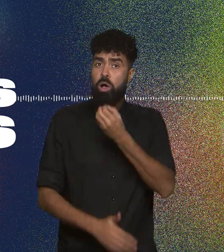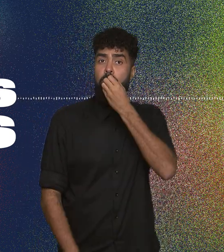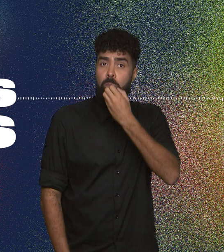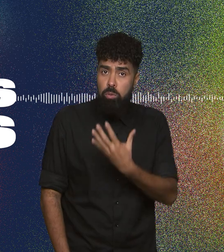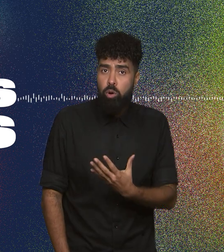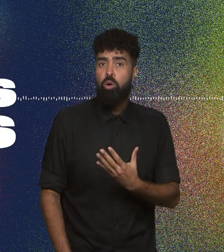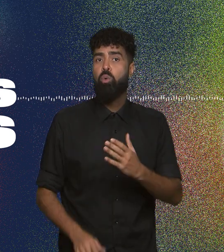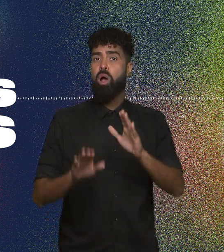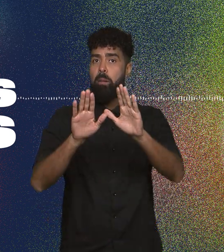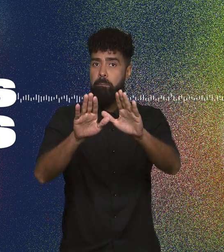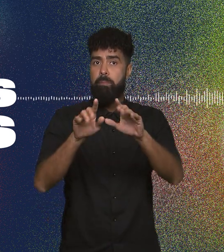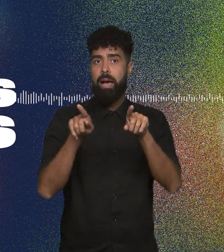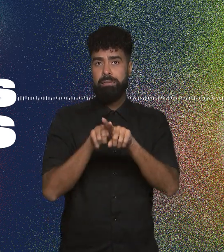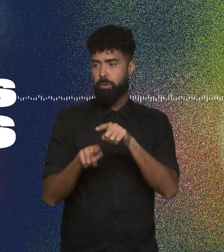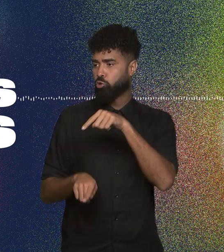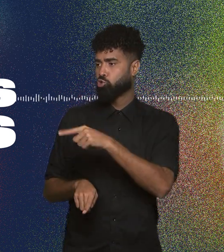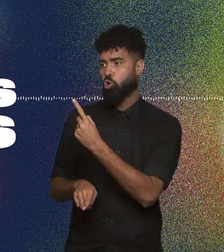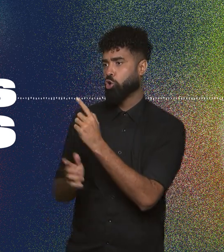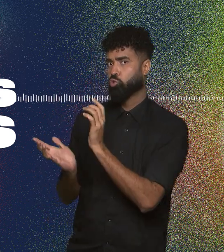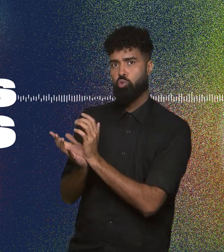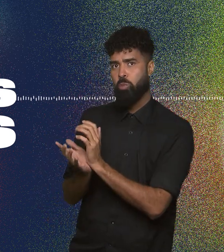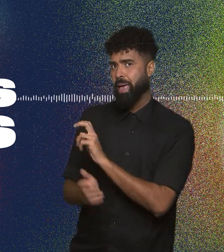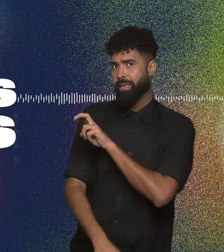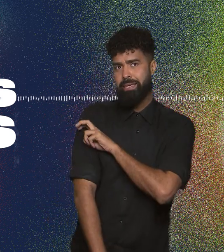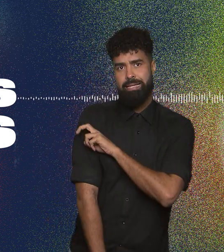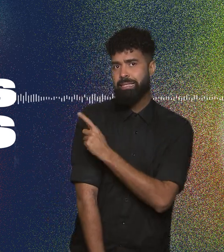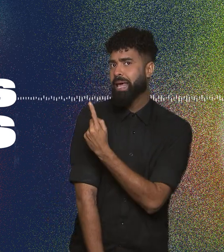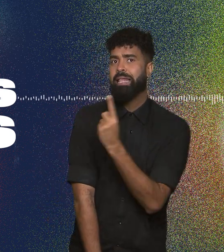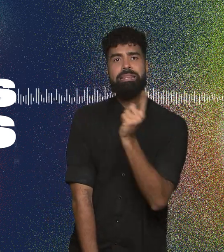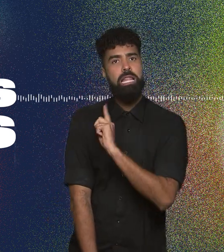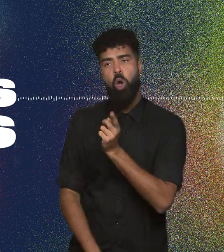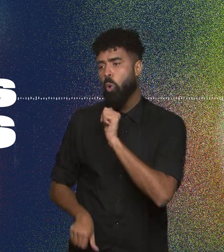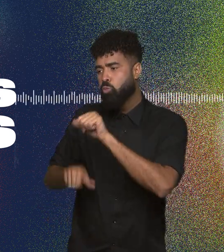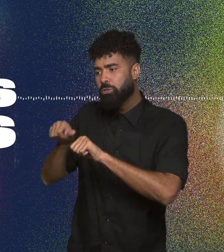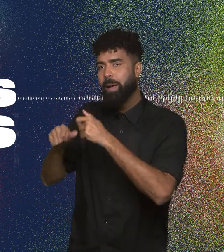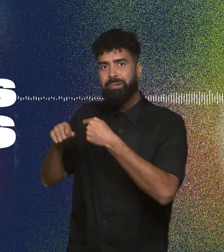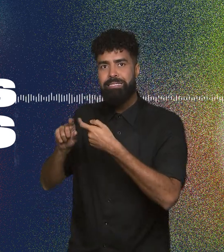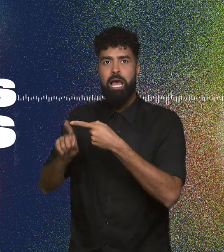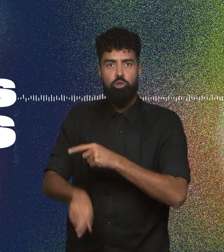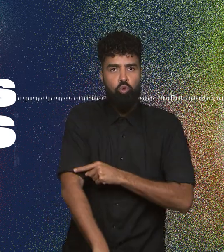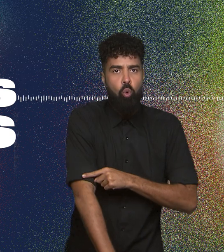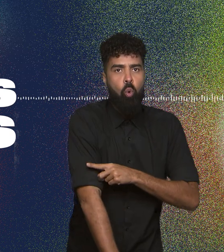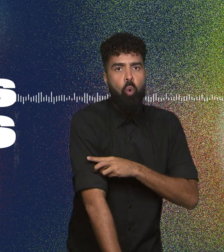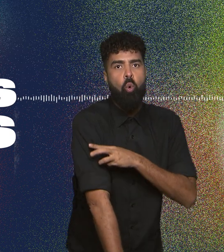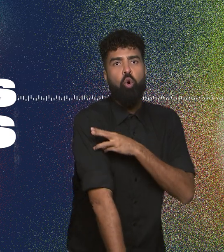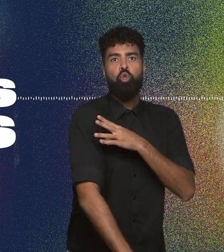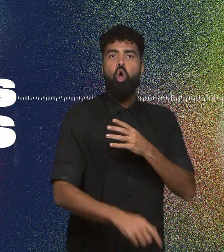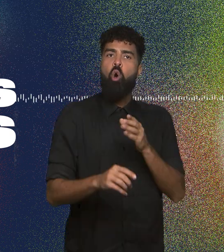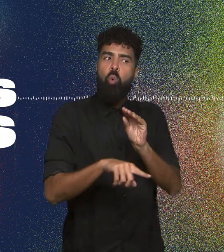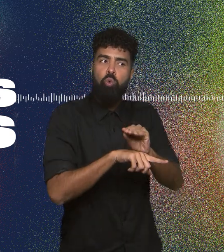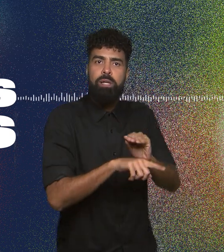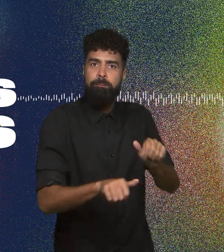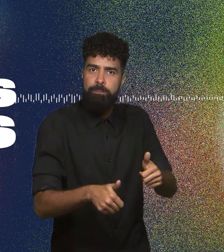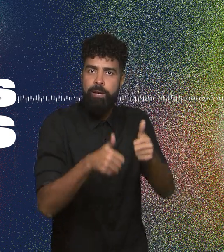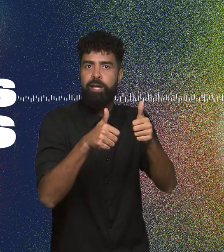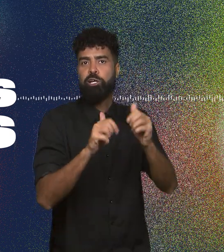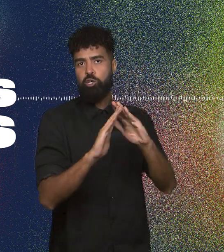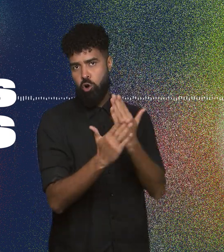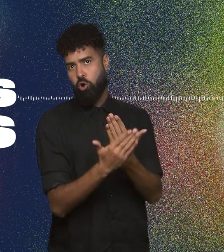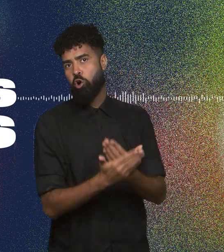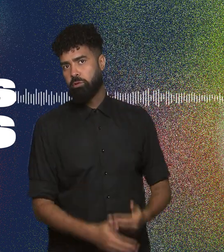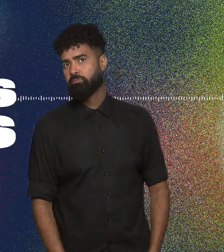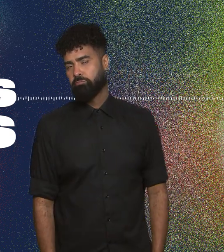da turma. Não só no quinto ano, podia ser em todos os anos, para cuidar melhor da escola. A gente gosta muito